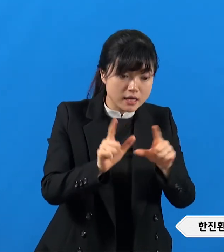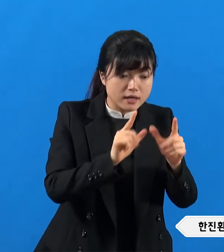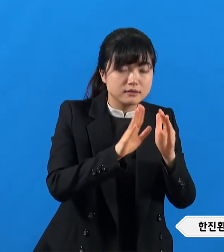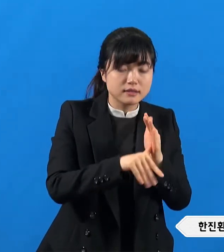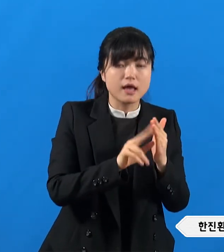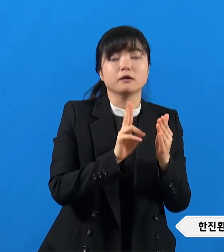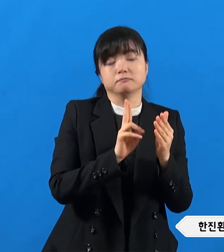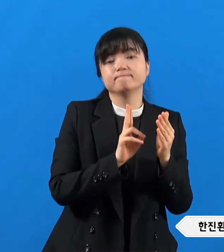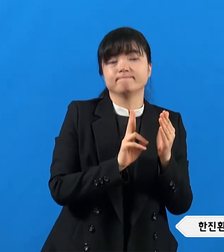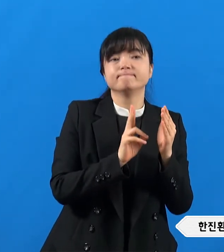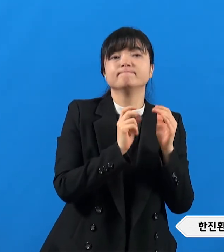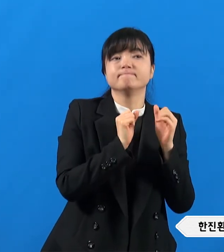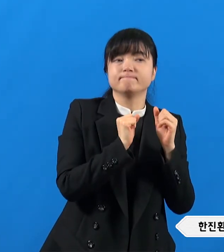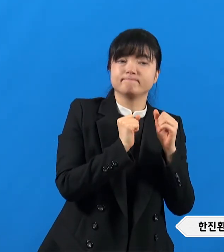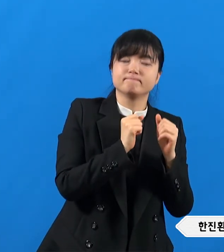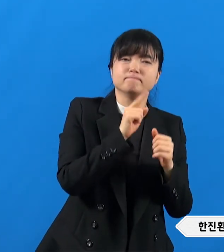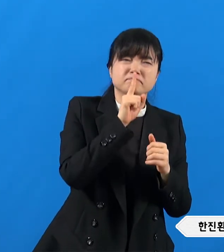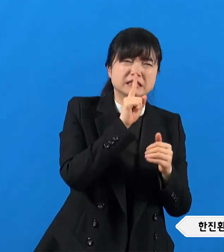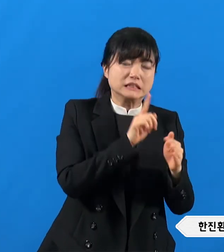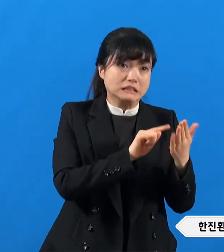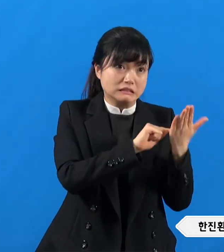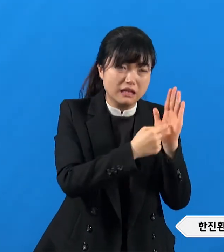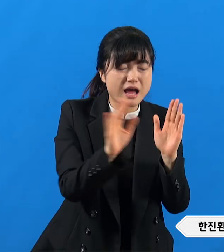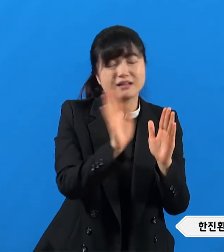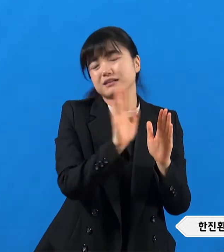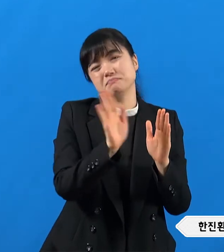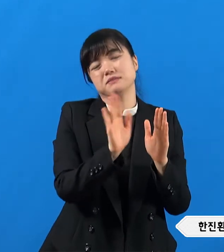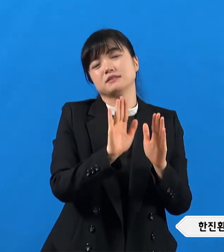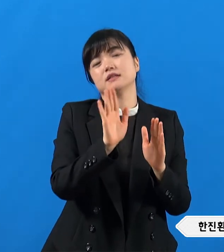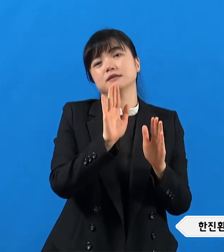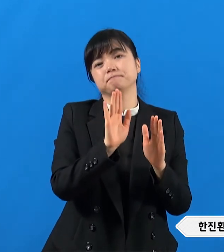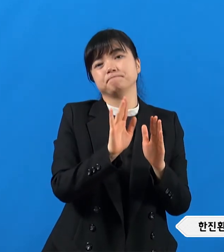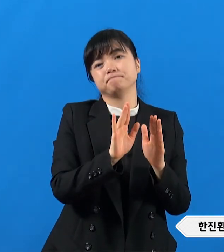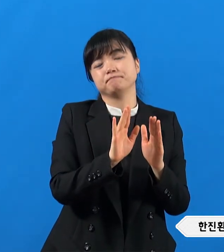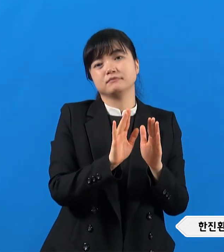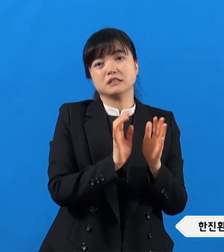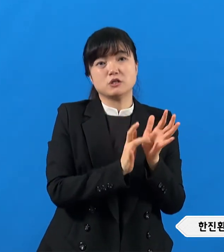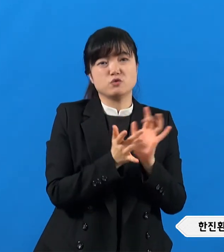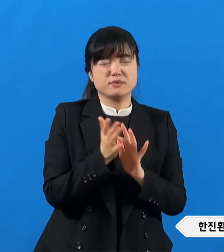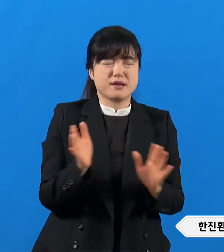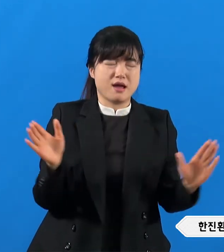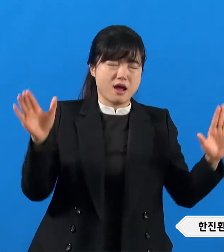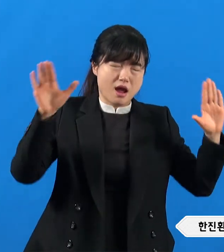계셨습니다. 세상에 오실 때도 예수님은 캄캄한 밤에